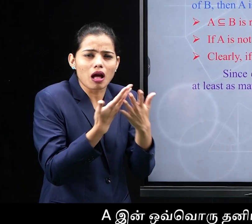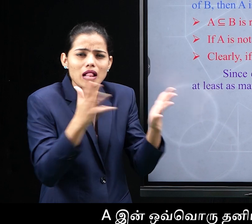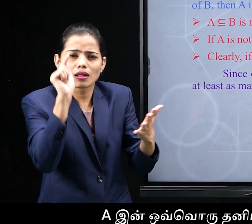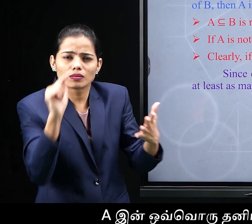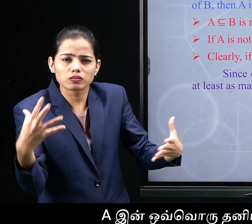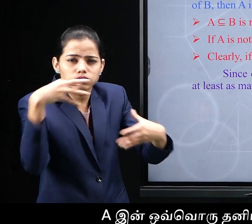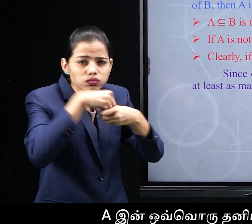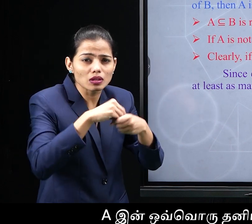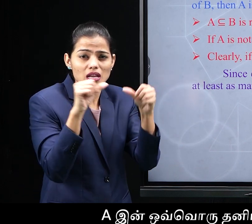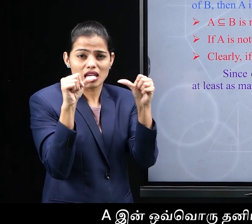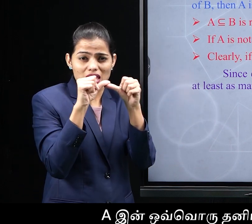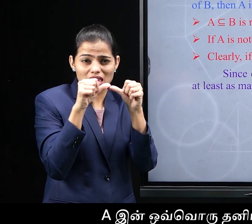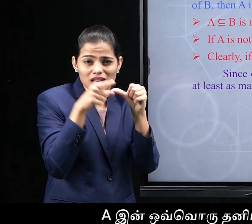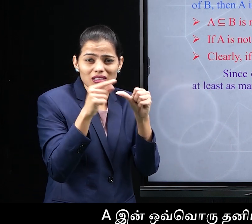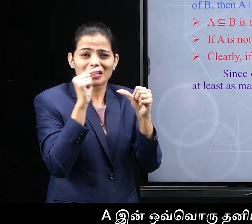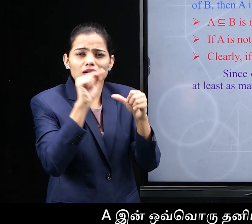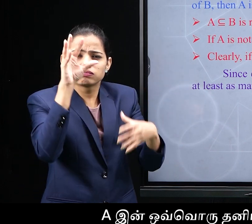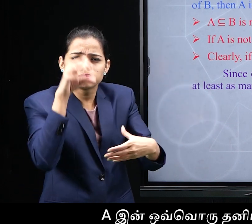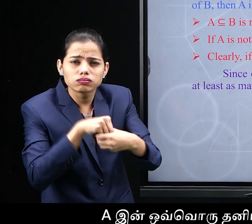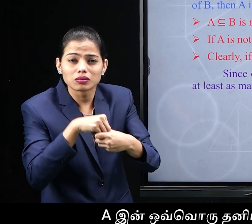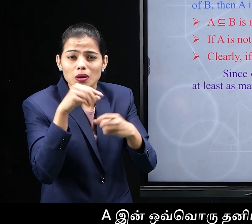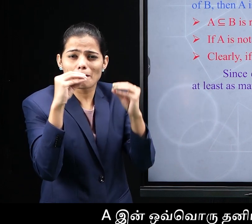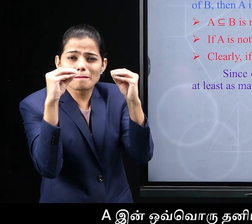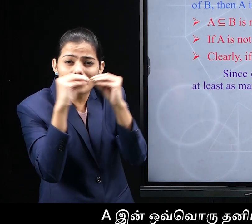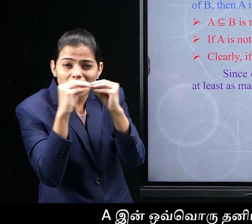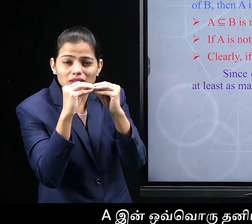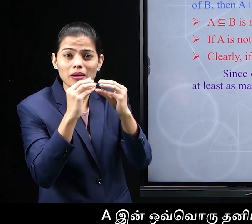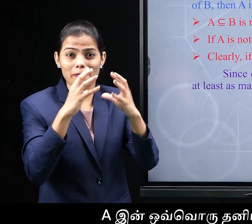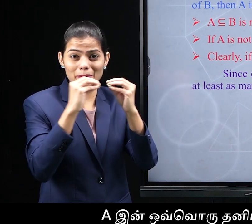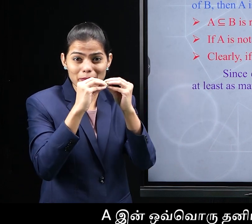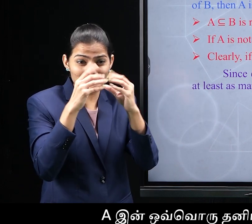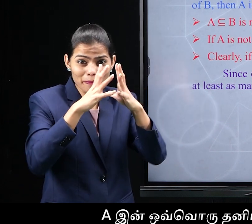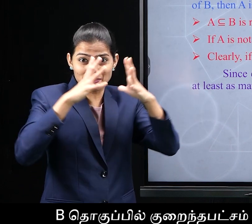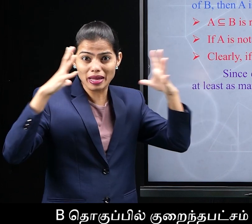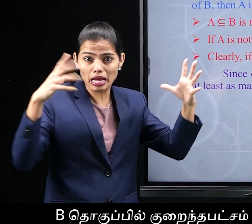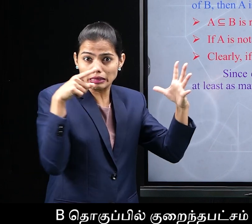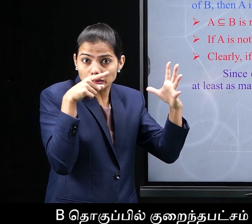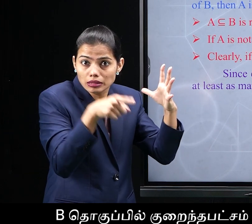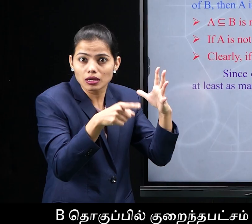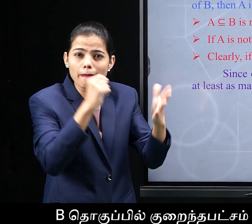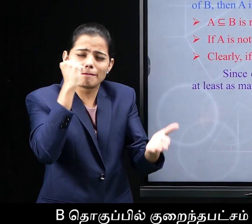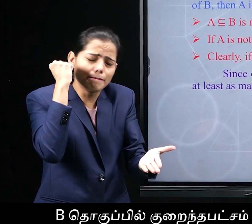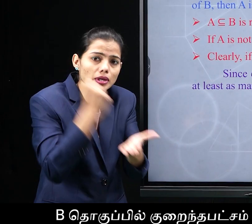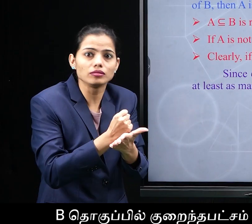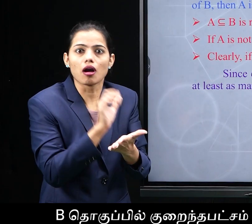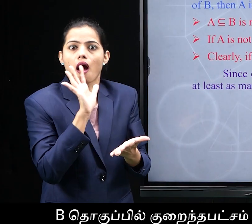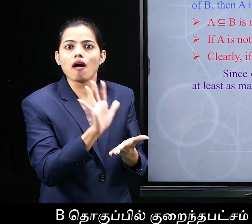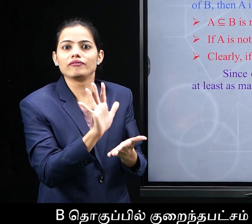A இன் ஒவ்வொரு தனிமமும் B இன் ஒரு உறுப்பு என்பதால் B தொகுப்பில் குறைந்தபட்சம் A போன்ற